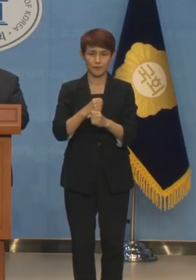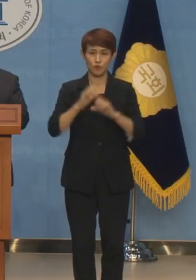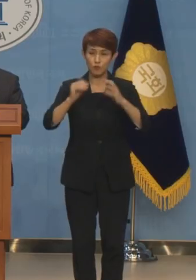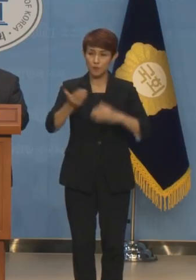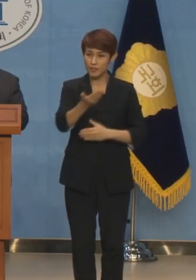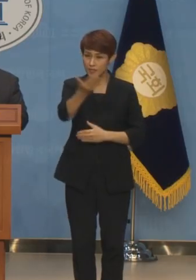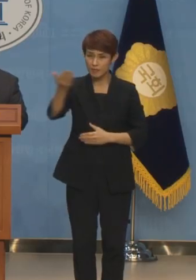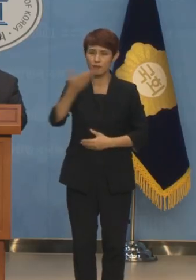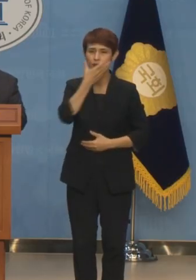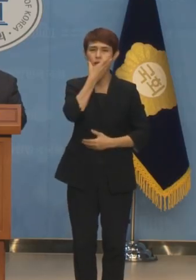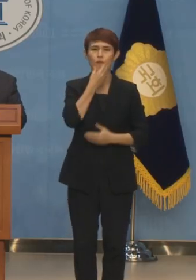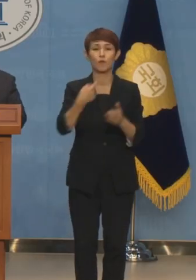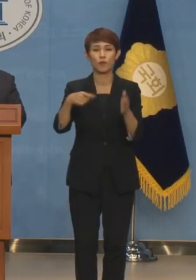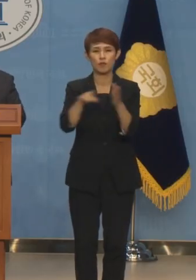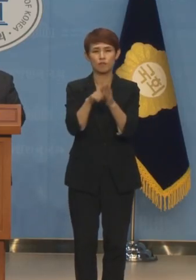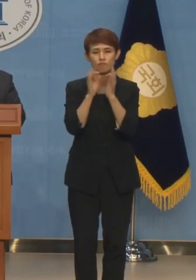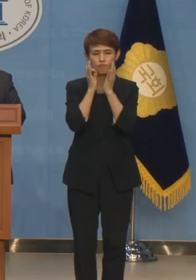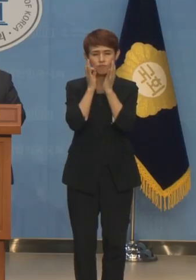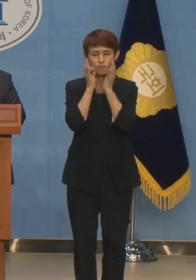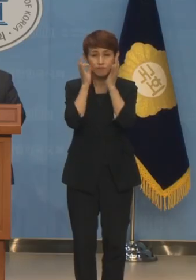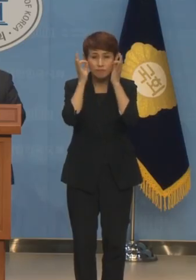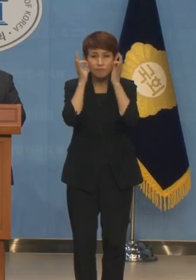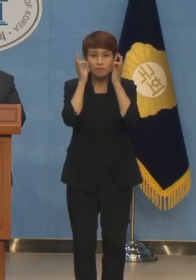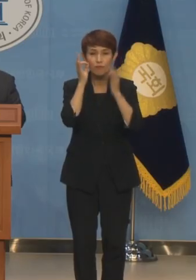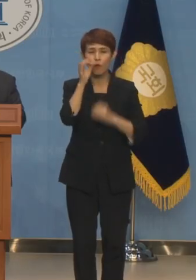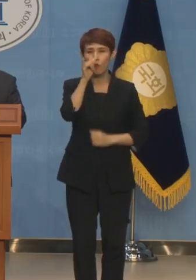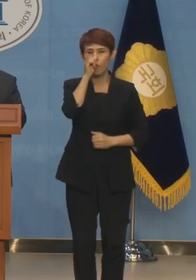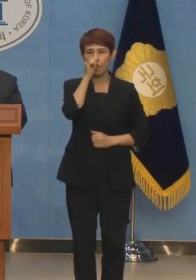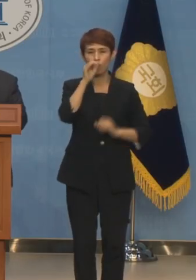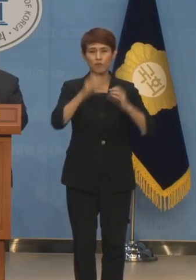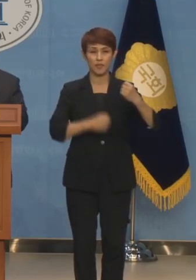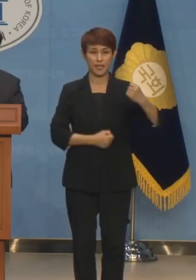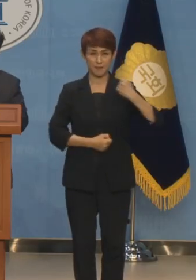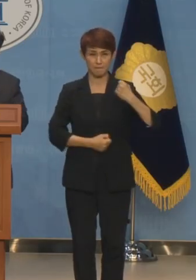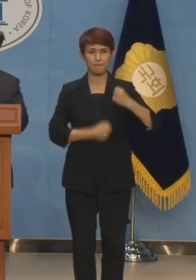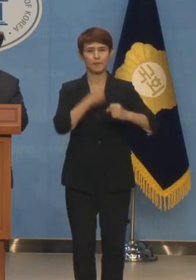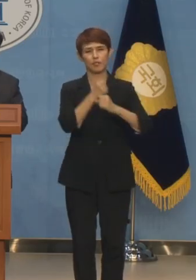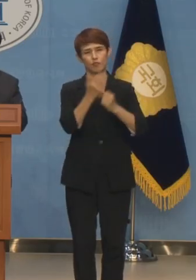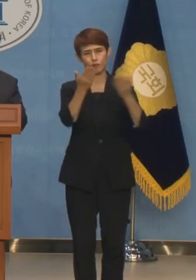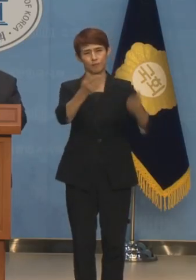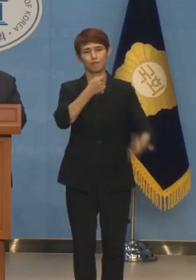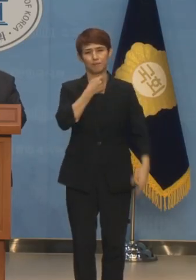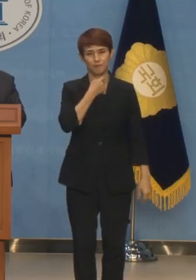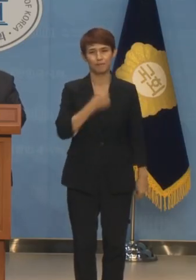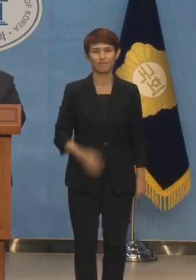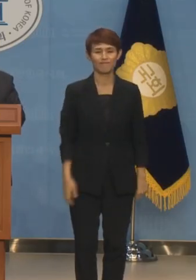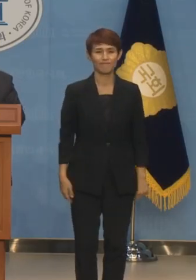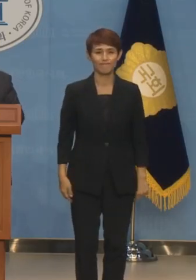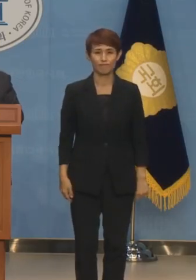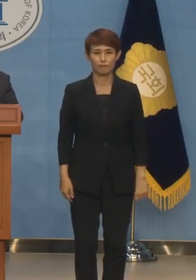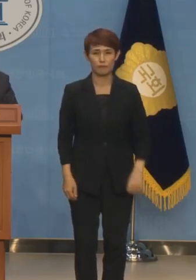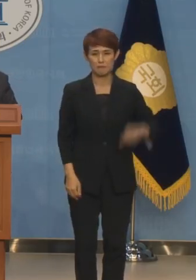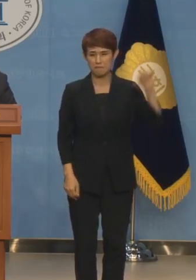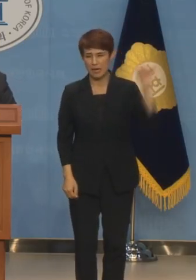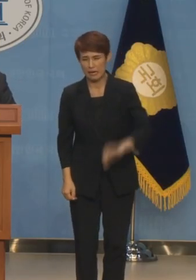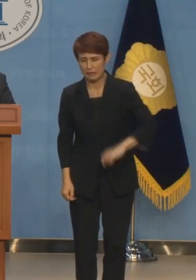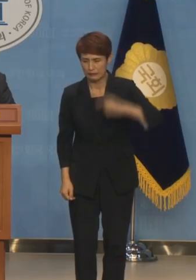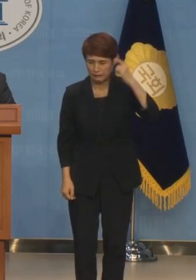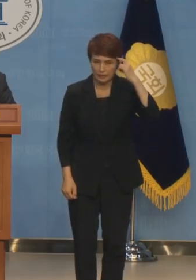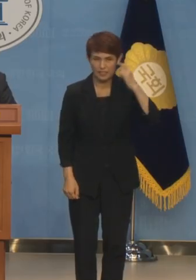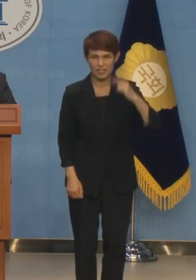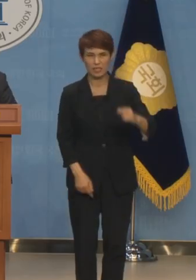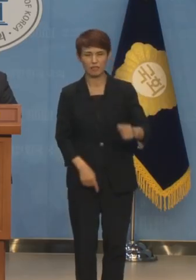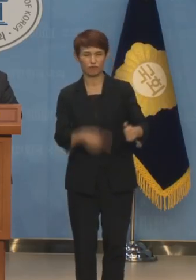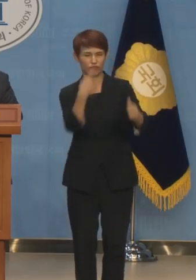국민의 행복을 위해 열심히 뛰는 국민의 힘을 만들겠습니다. 패배의식에 젖어 서로를